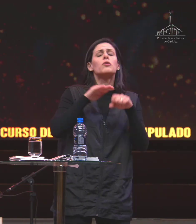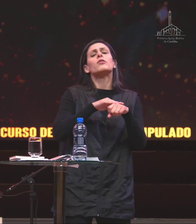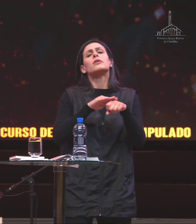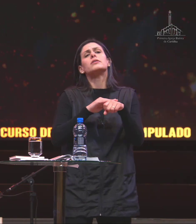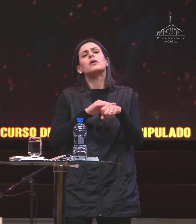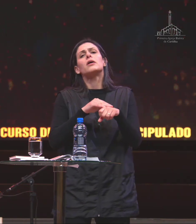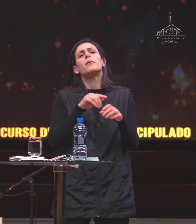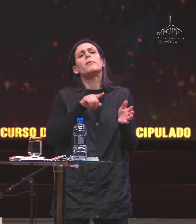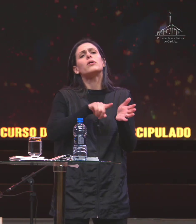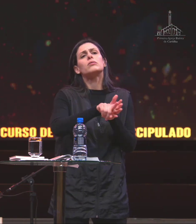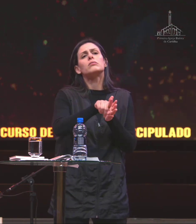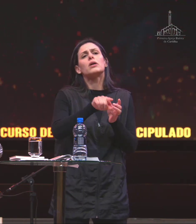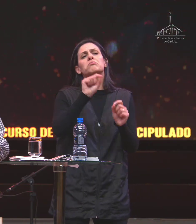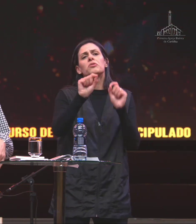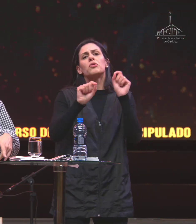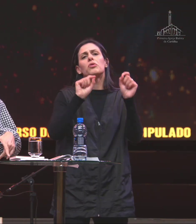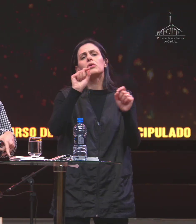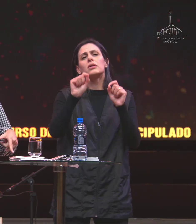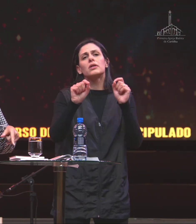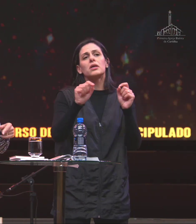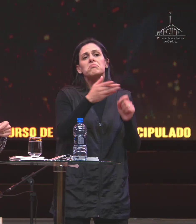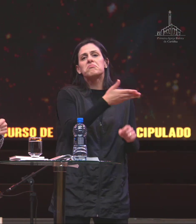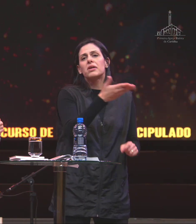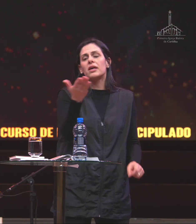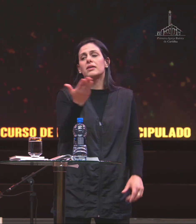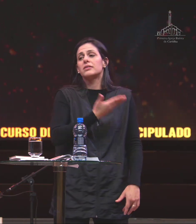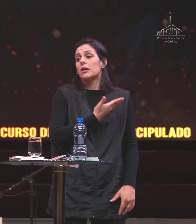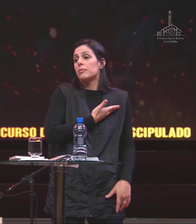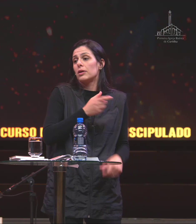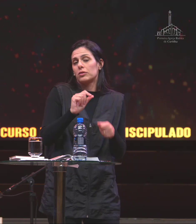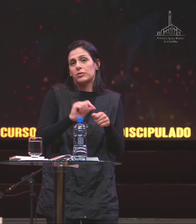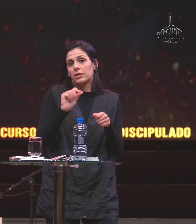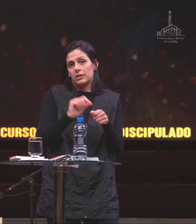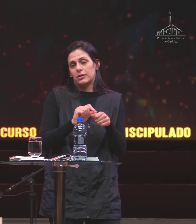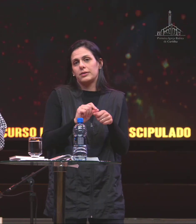isso, assim, mas faltou um pouco ali de persistência.